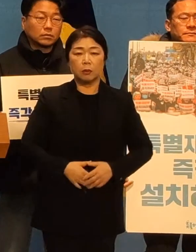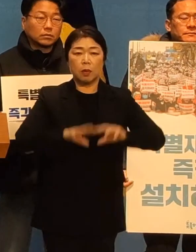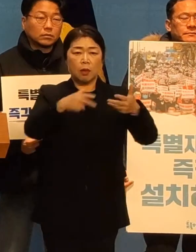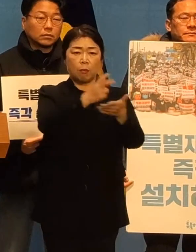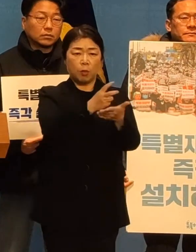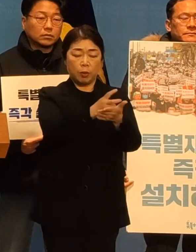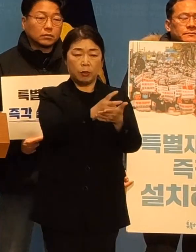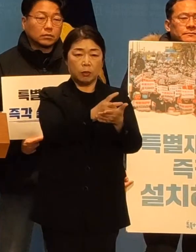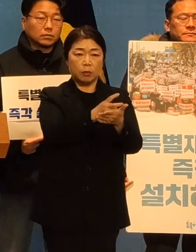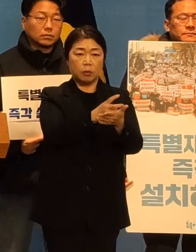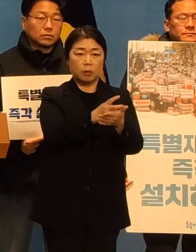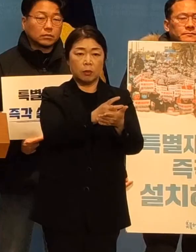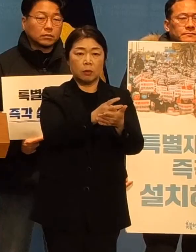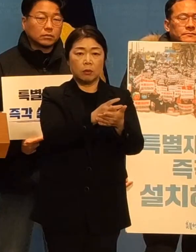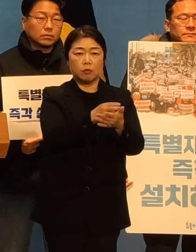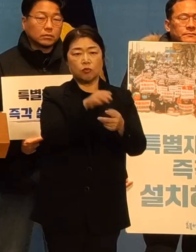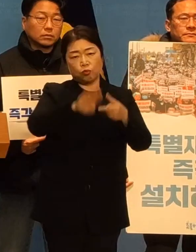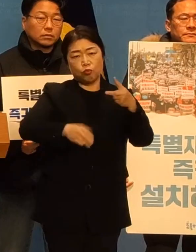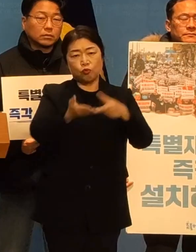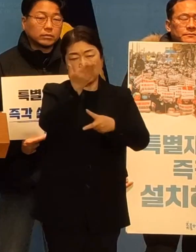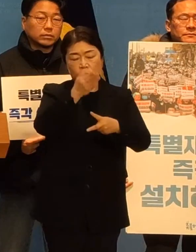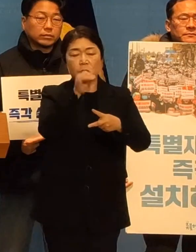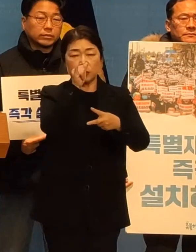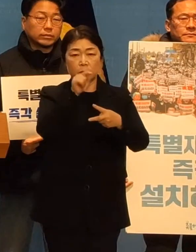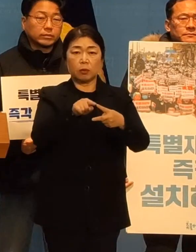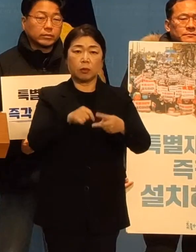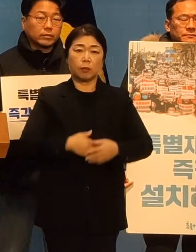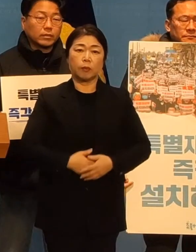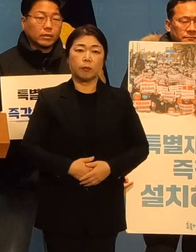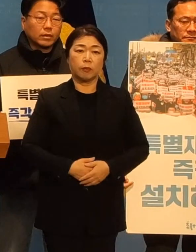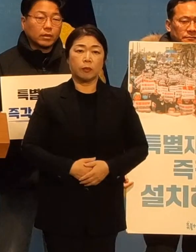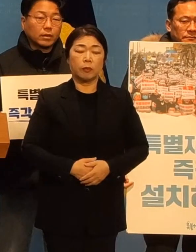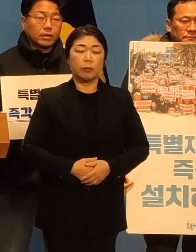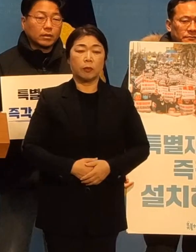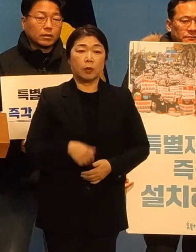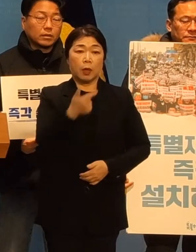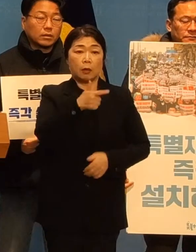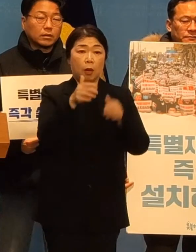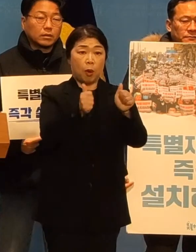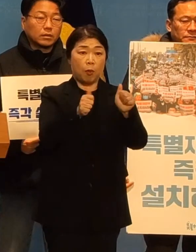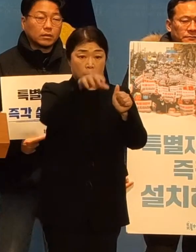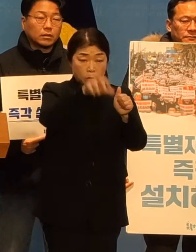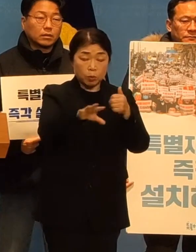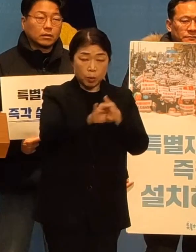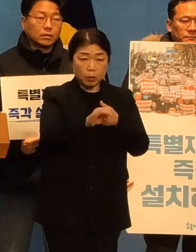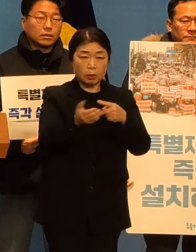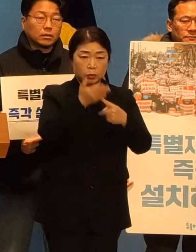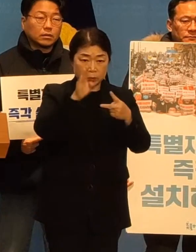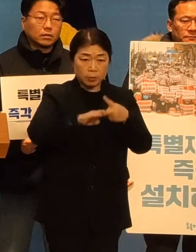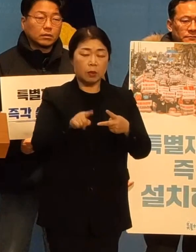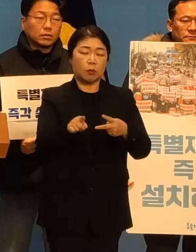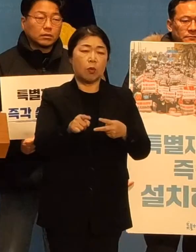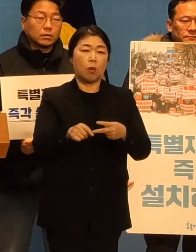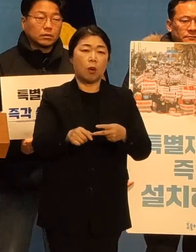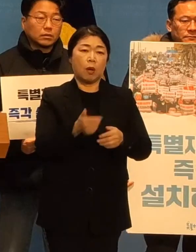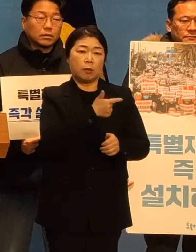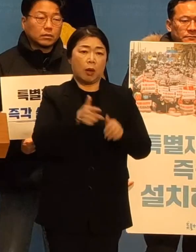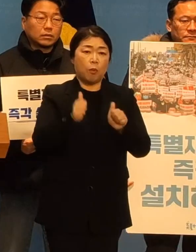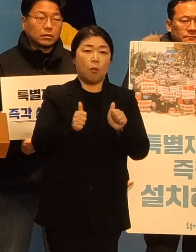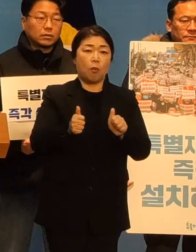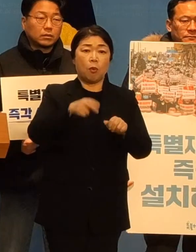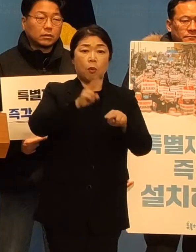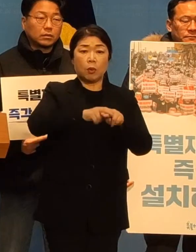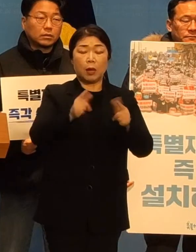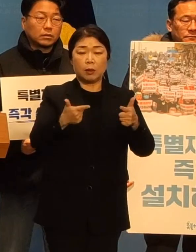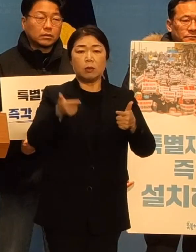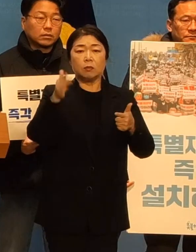헌법에도 불을 둘 수 있다라고 대법원에 불을 둘 수 있다라고 정해놨고 대법원에 대법관이 아닌 법관을 둘 수